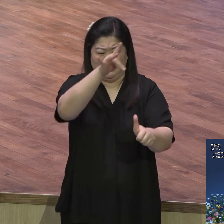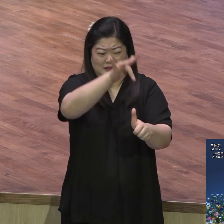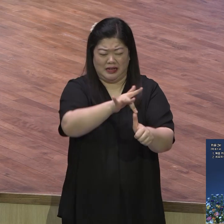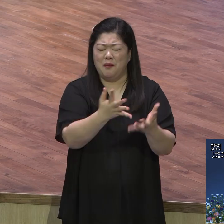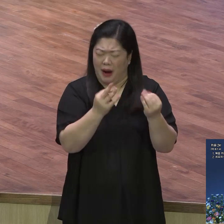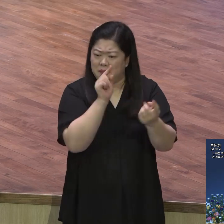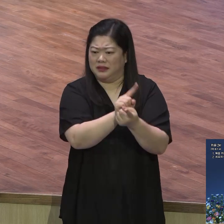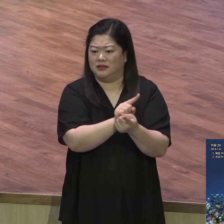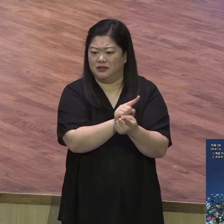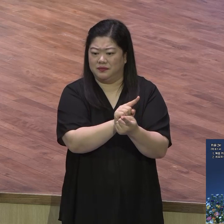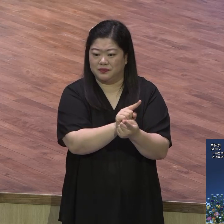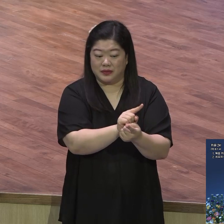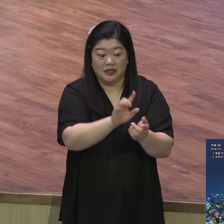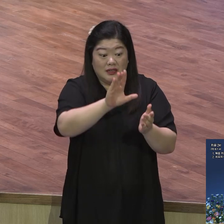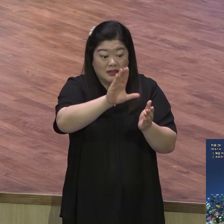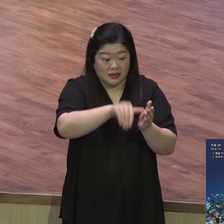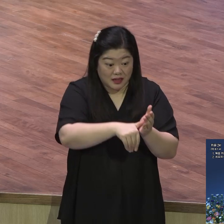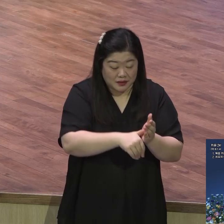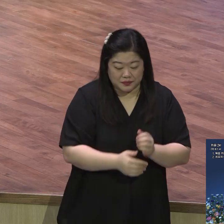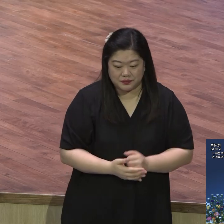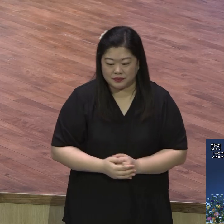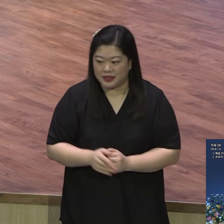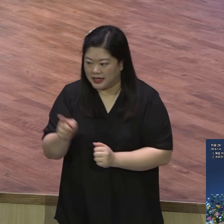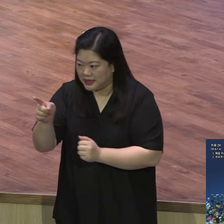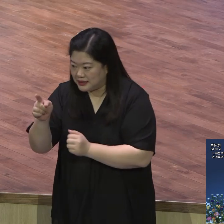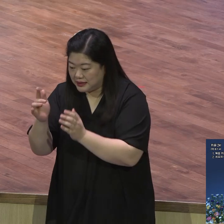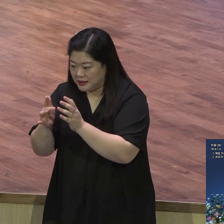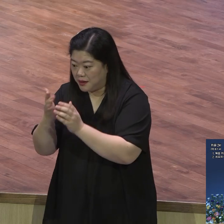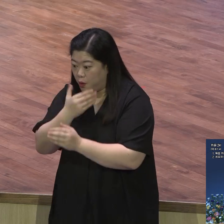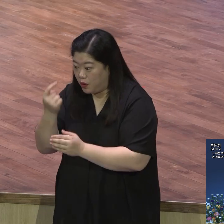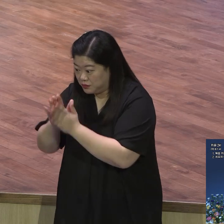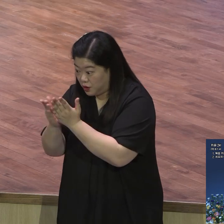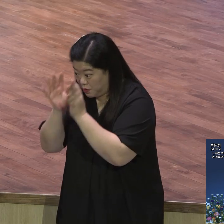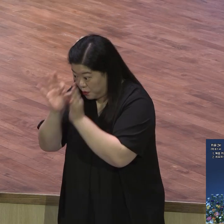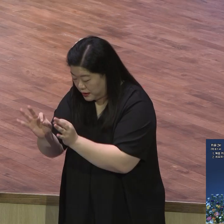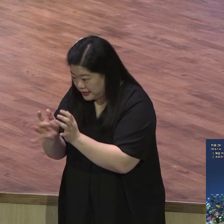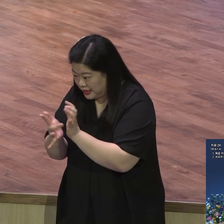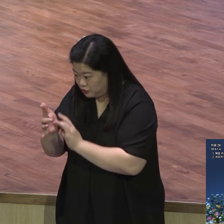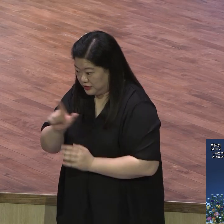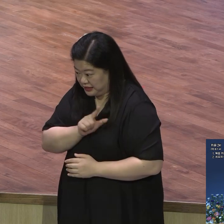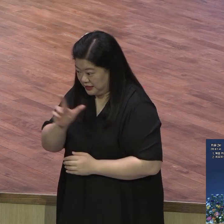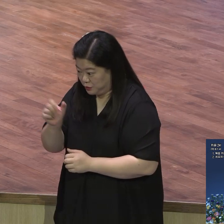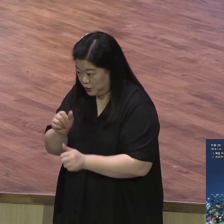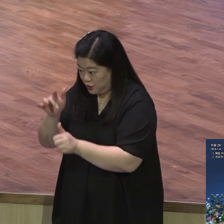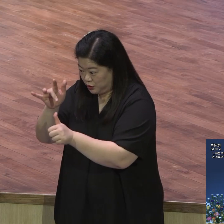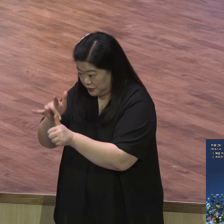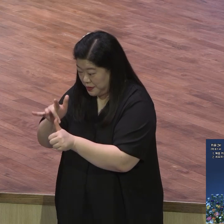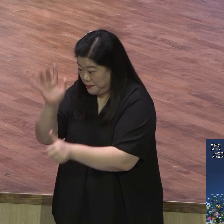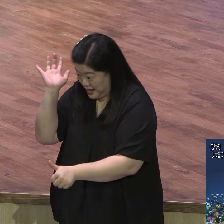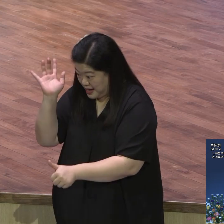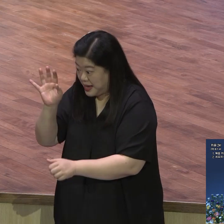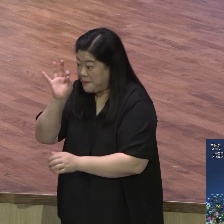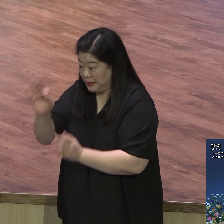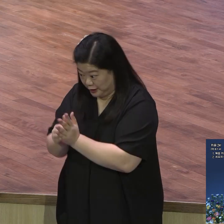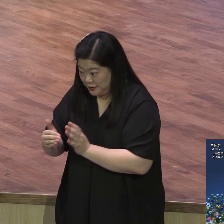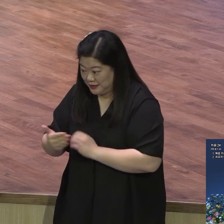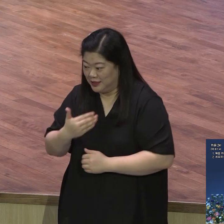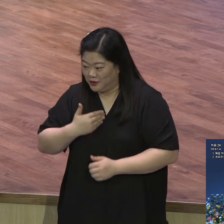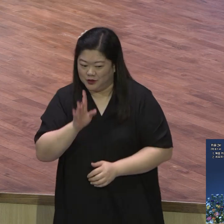없는데 어떻게 합니까 사봉에서 보니까 예수님의 이름으로 귀신 쫓아내더라고요. 그래서 예수 이름으로 귀신 나가라. 이걸 하는데